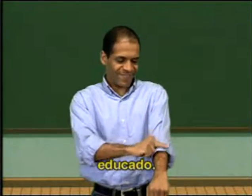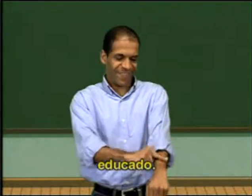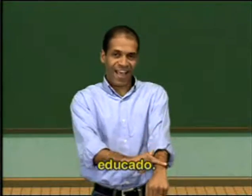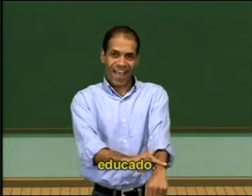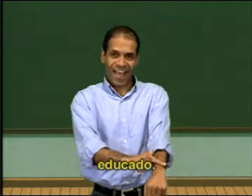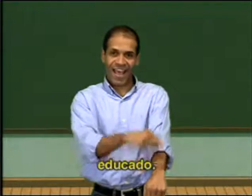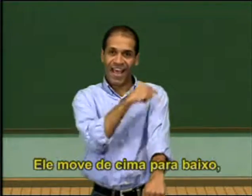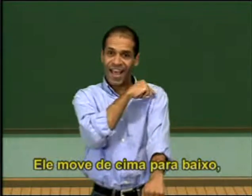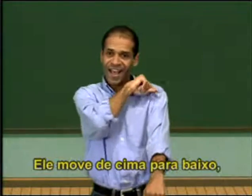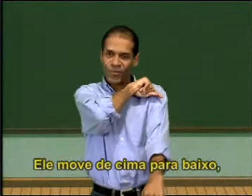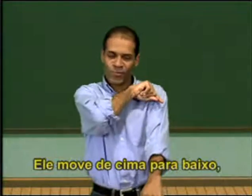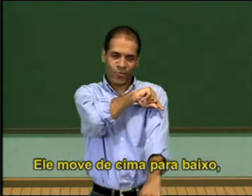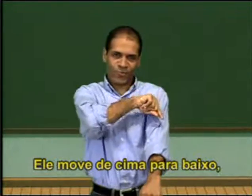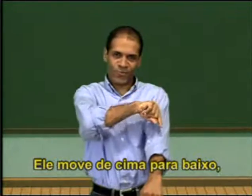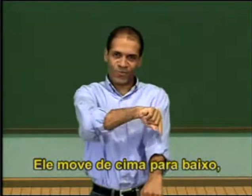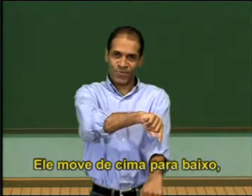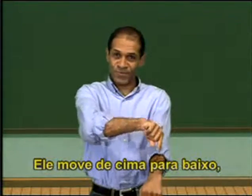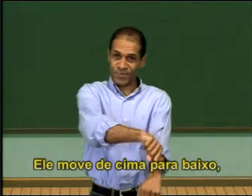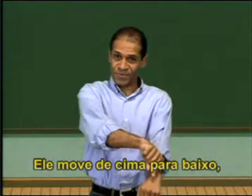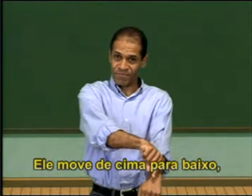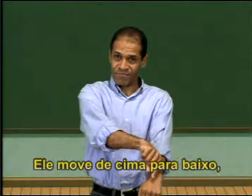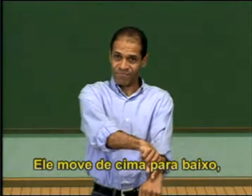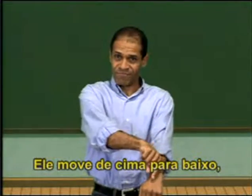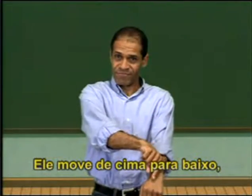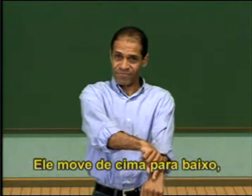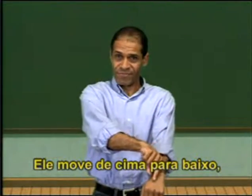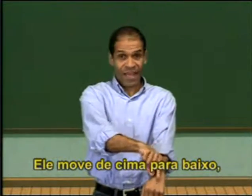Educado. Ele move de cima para baixo.